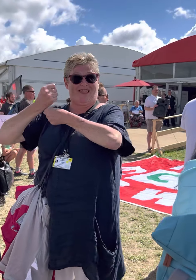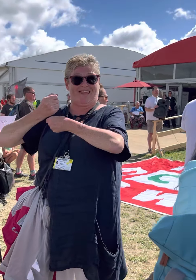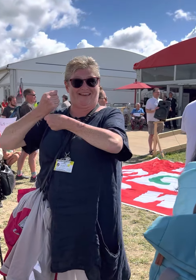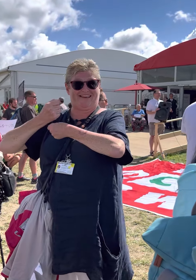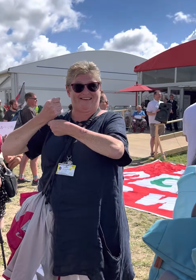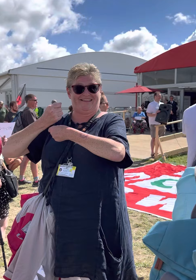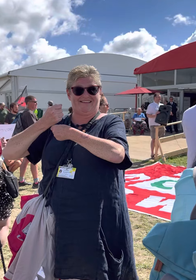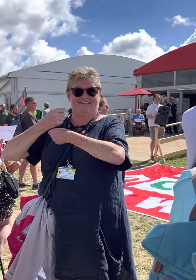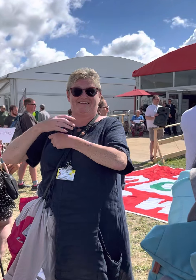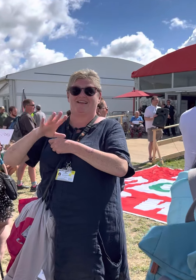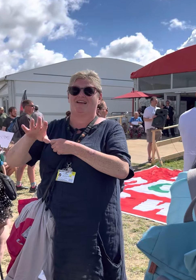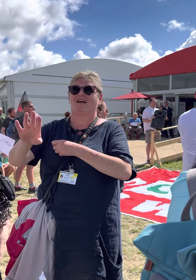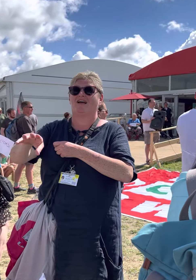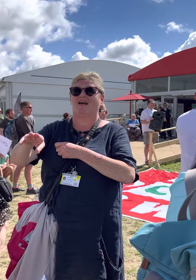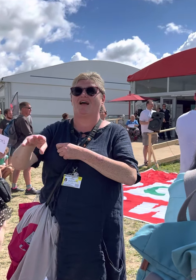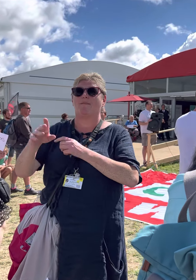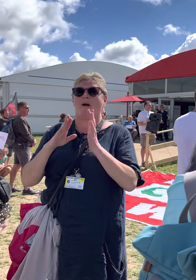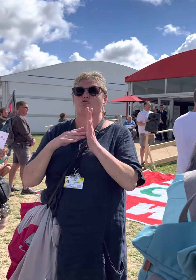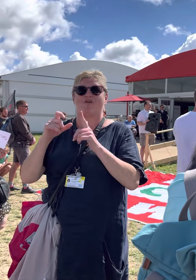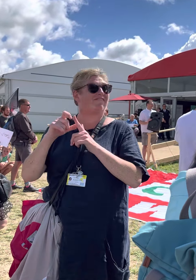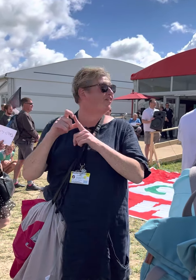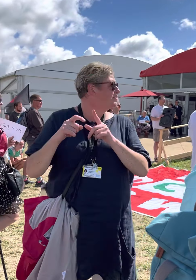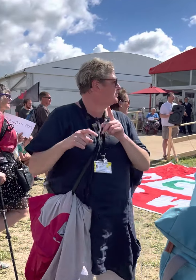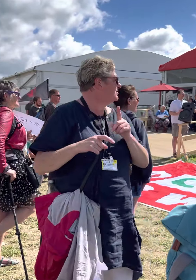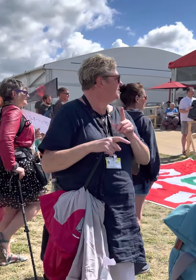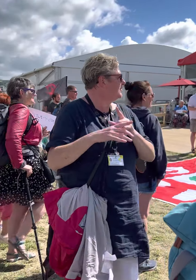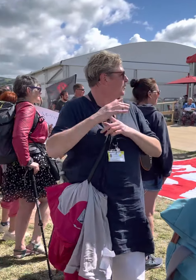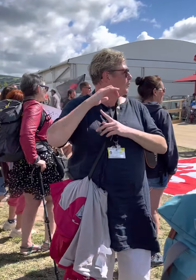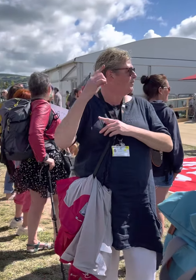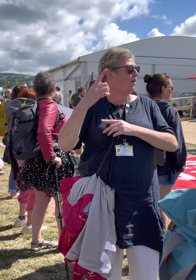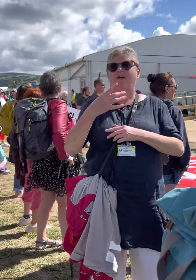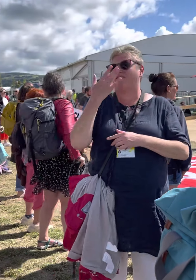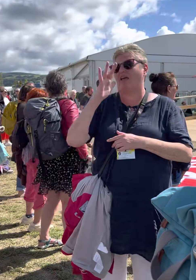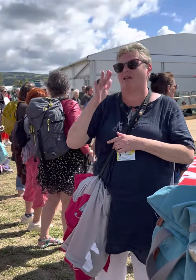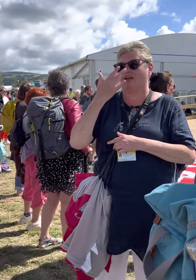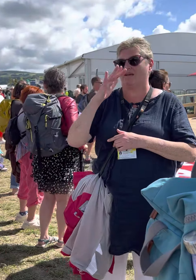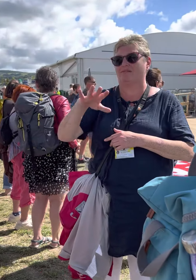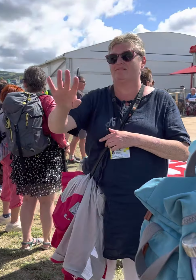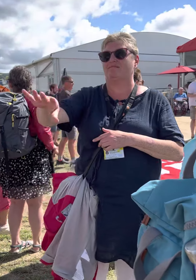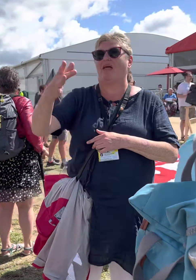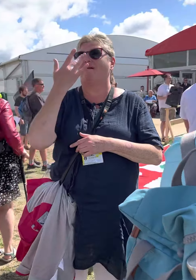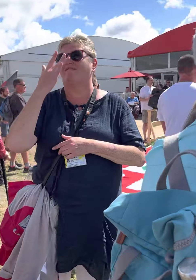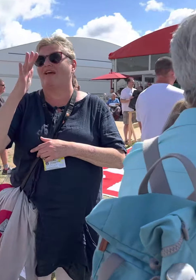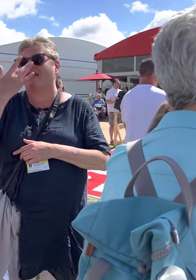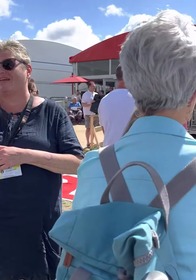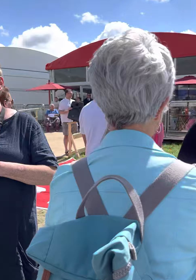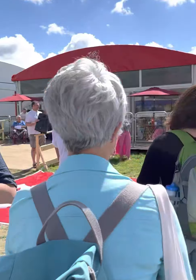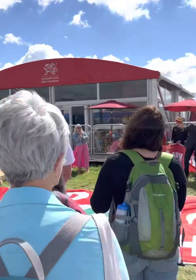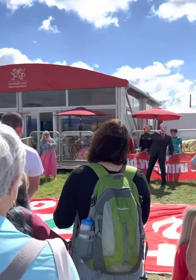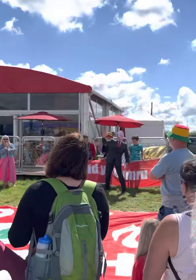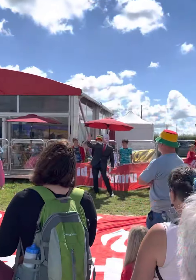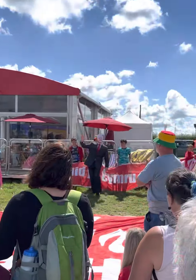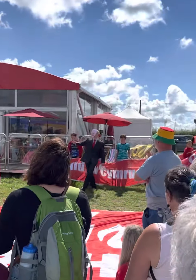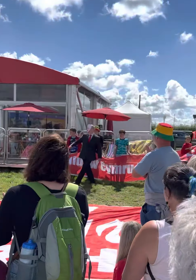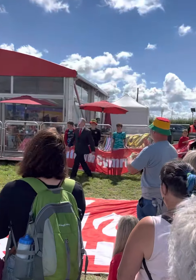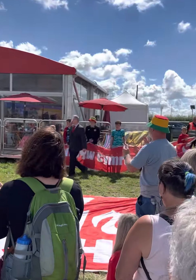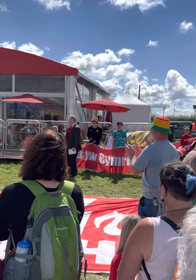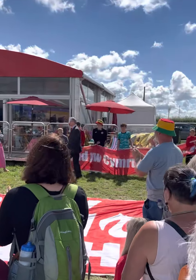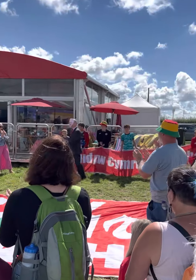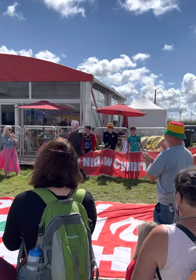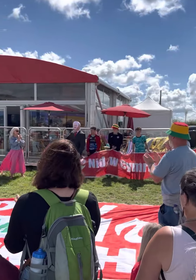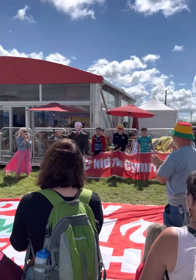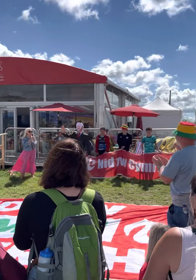wrth i ni barhau. A mae eisiau dod i ddweud gair i chi, felly rhowch groeso cynnes i'r prif weinidog